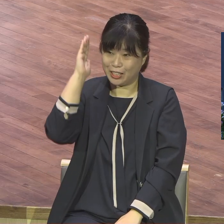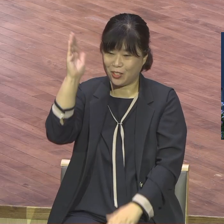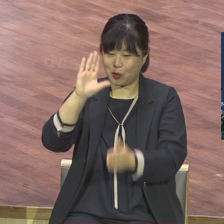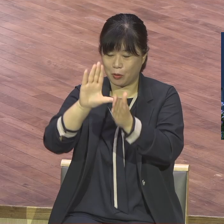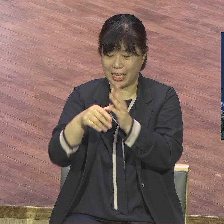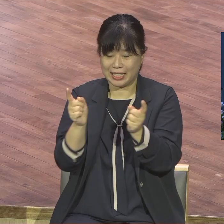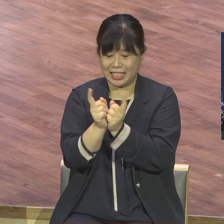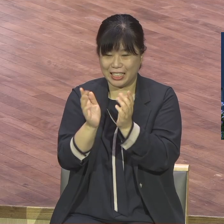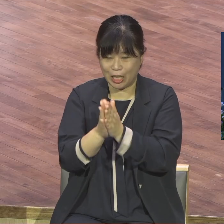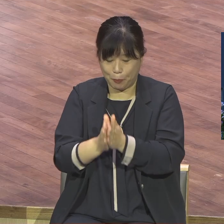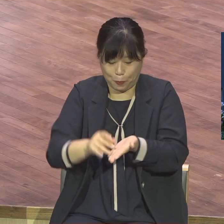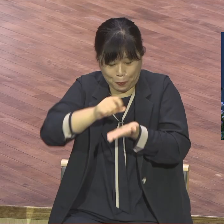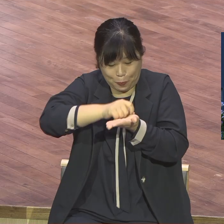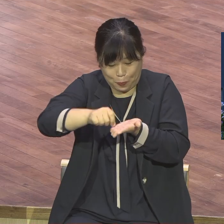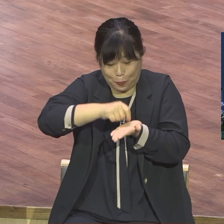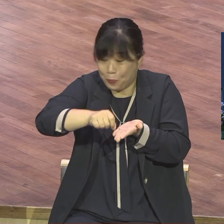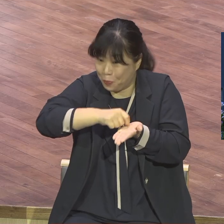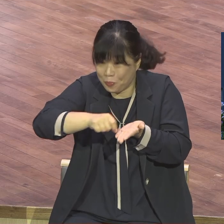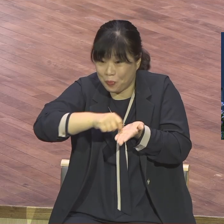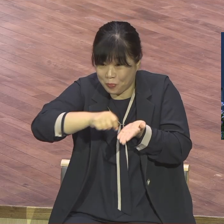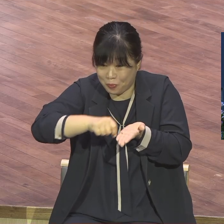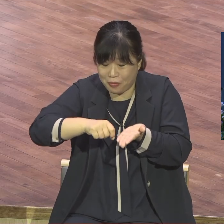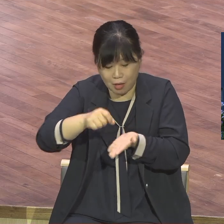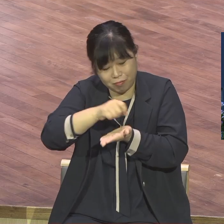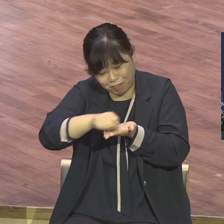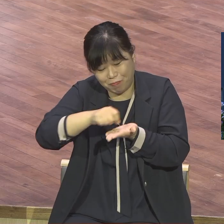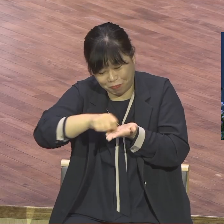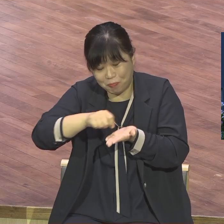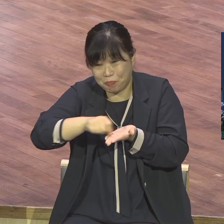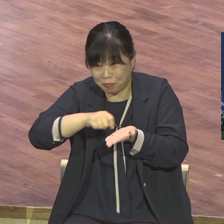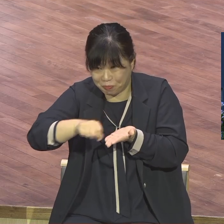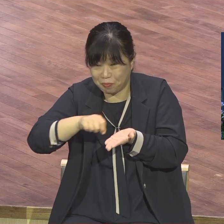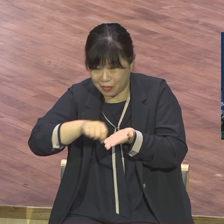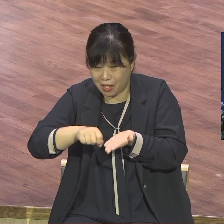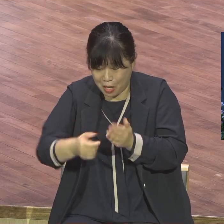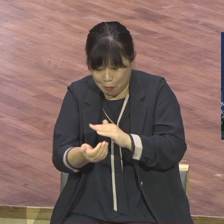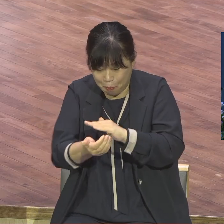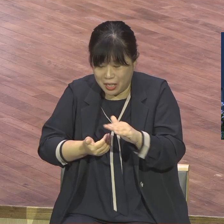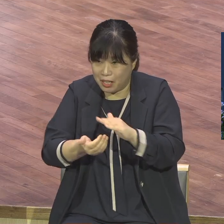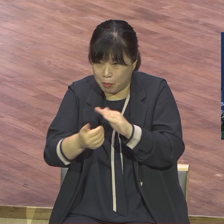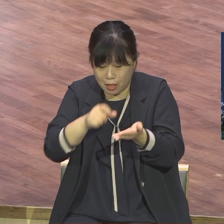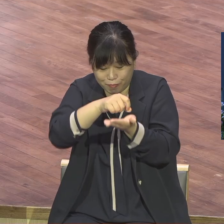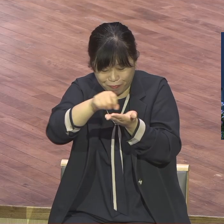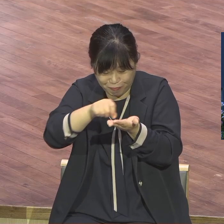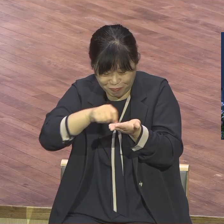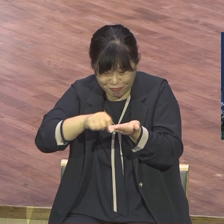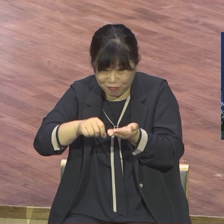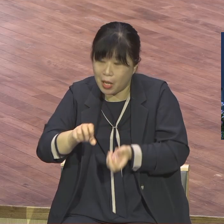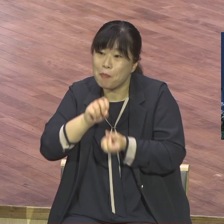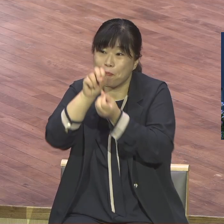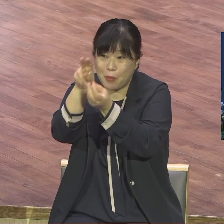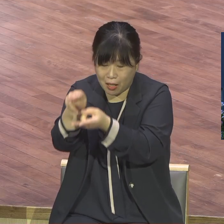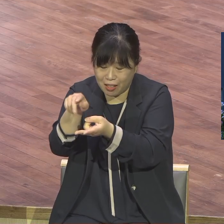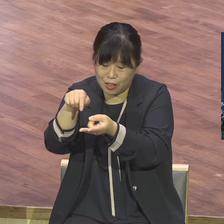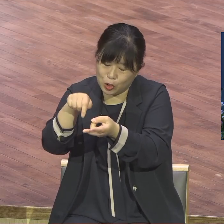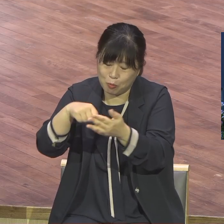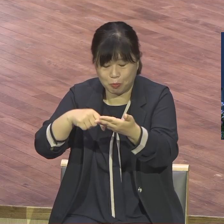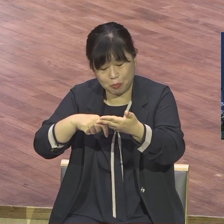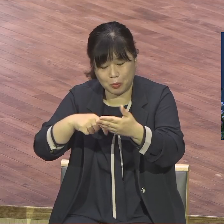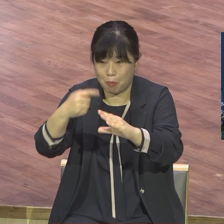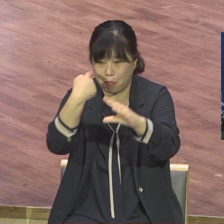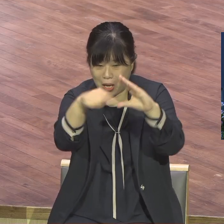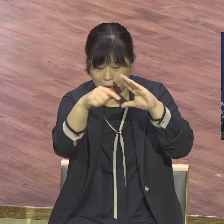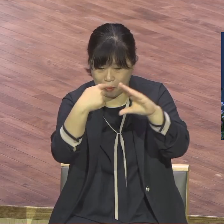써가지고 우리 저이 다민족들 통역하니까 미리 다 줍니다. 미리 다. 그래서 이분들이 다